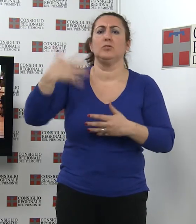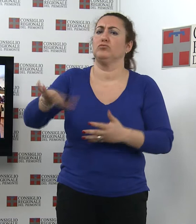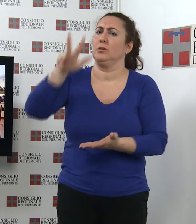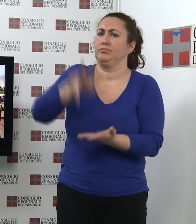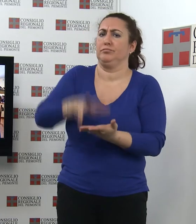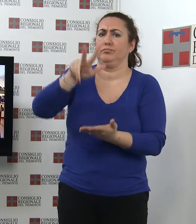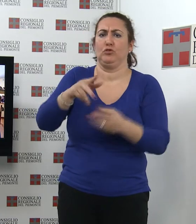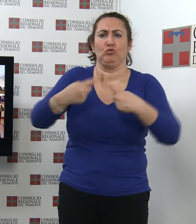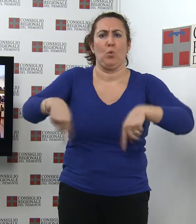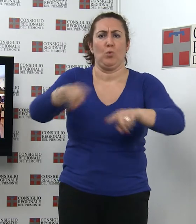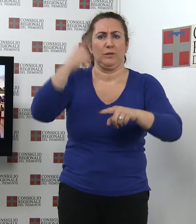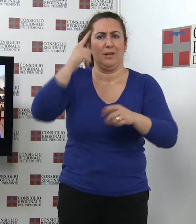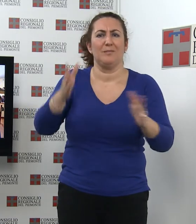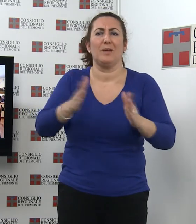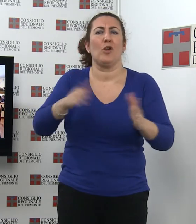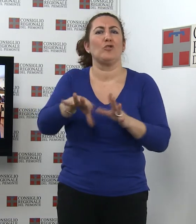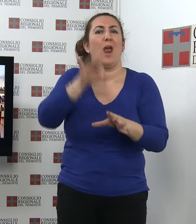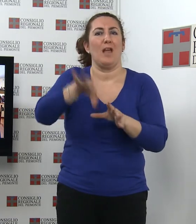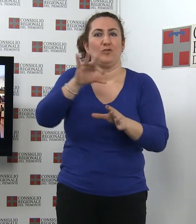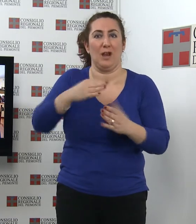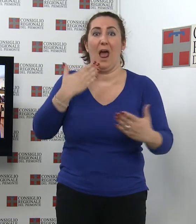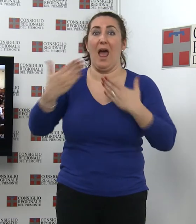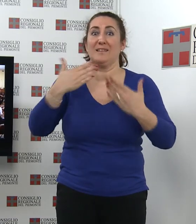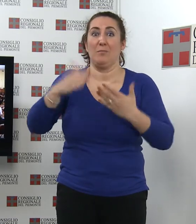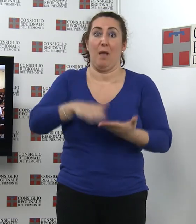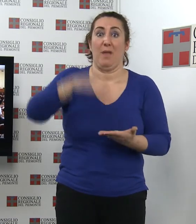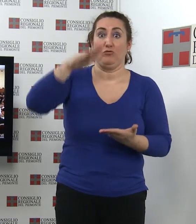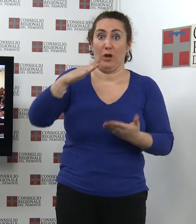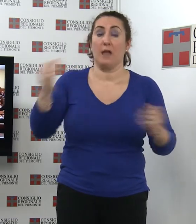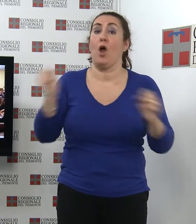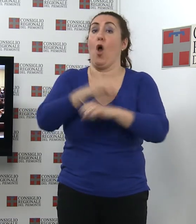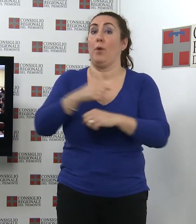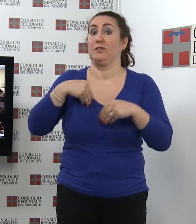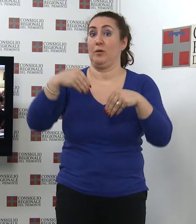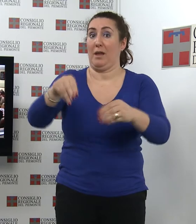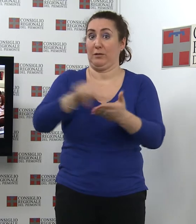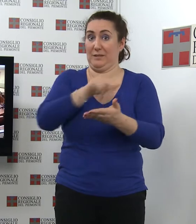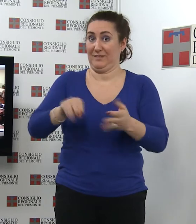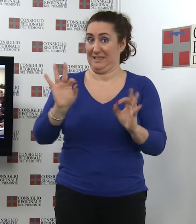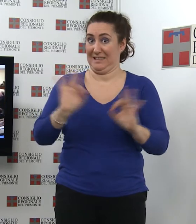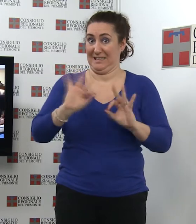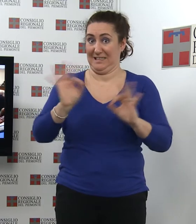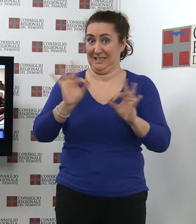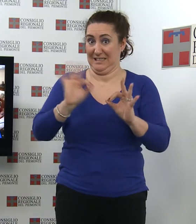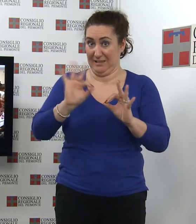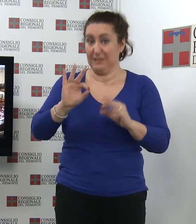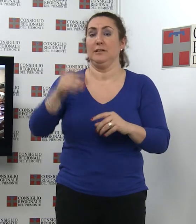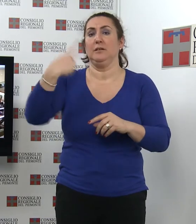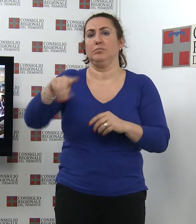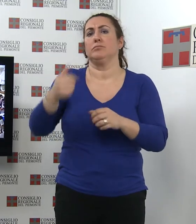elezioni. L'Assemblea, a maggioranza, le opposizioni non hanno partecipato al voto, ha surrogato Giovine con la prima esclusa della stessa lista.